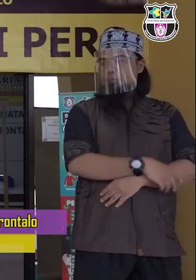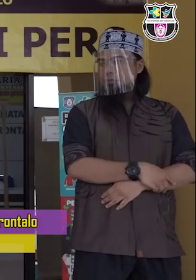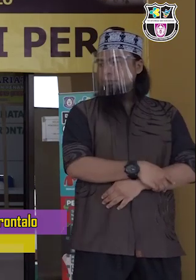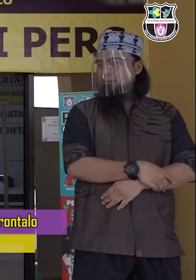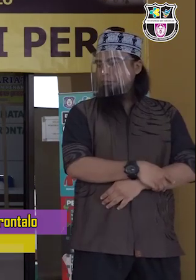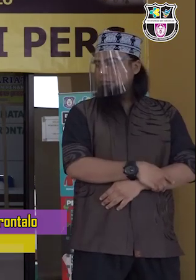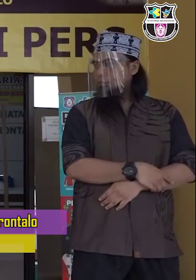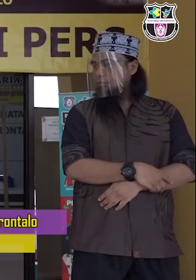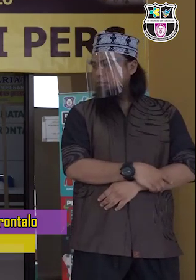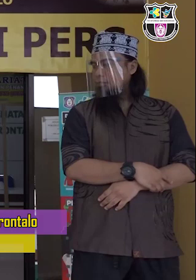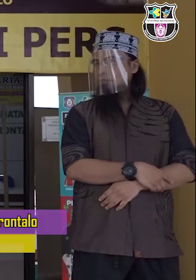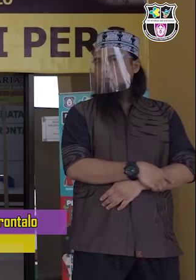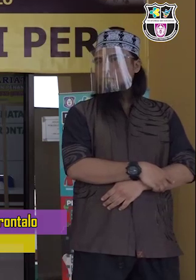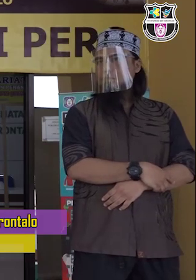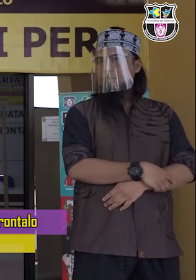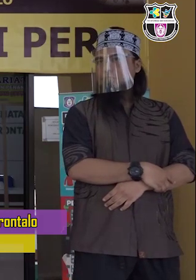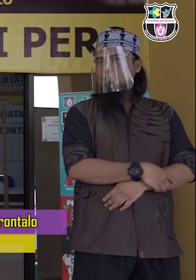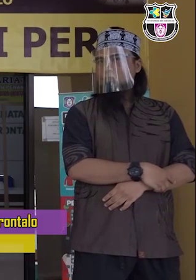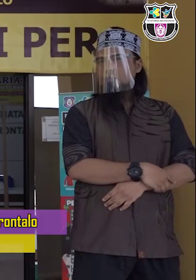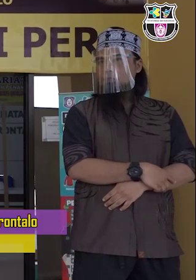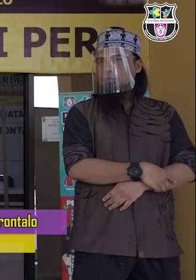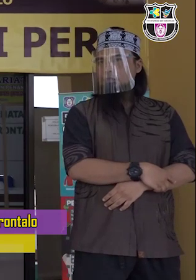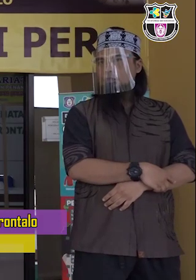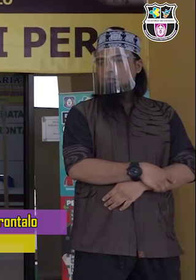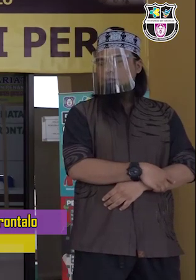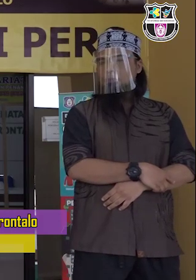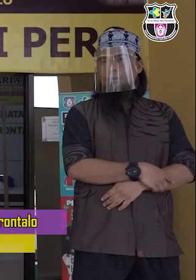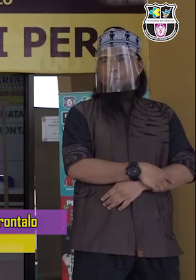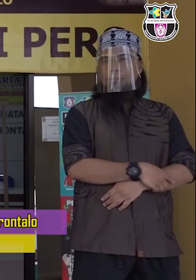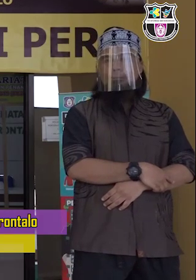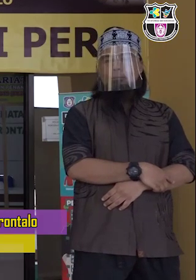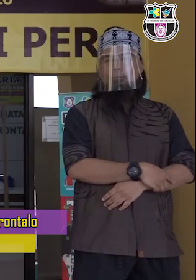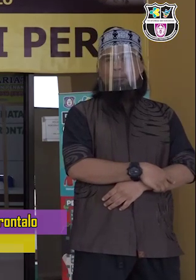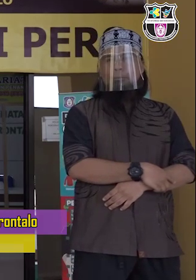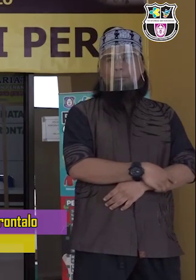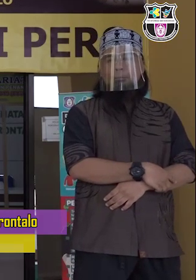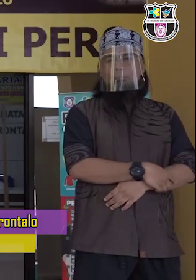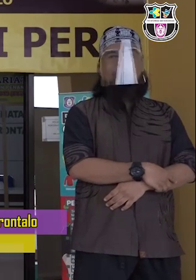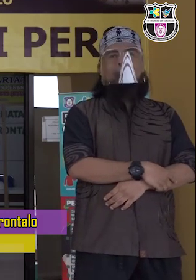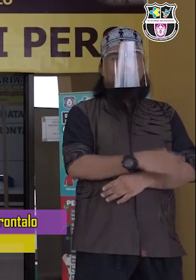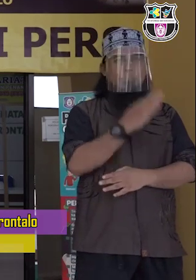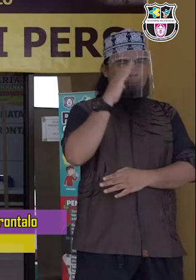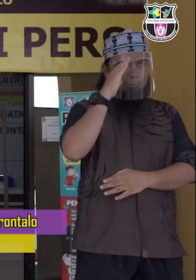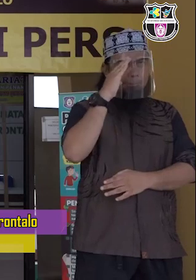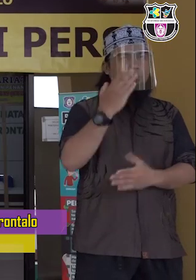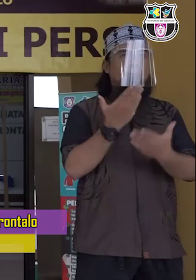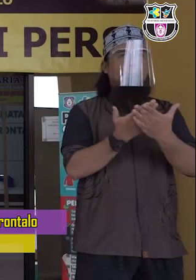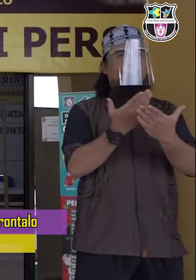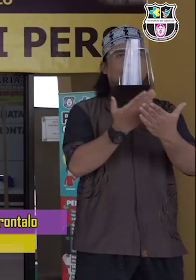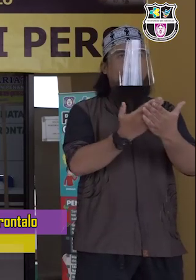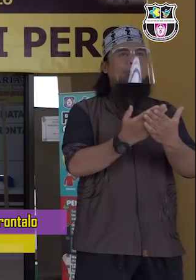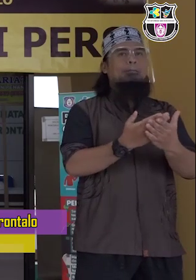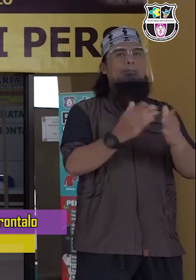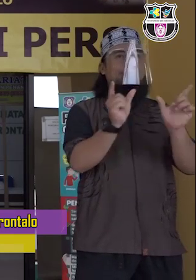ya. Demikian kami ucapkan terima kasih banyak kepada seluruh awak media yang